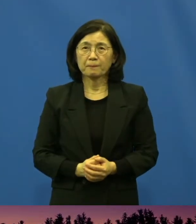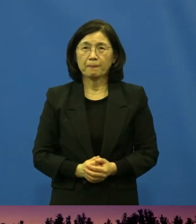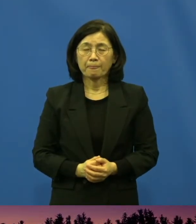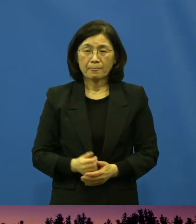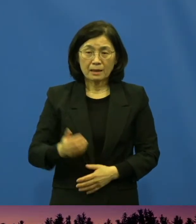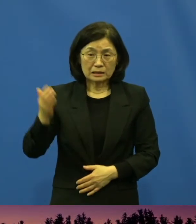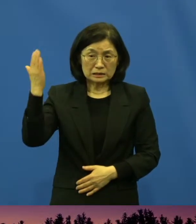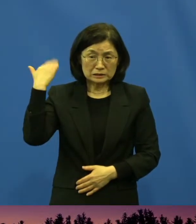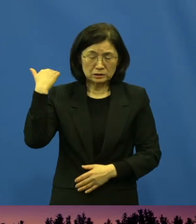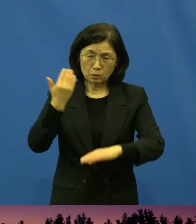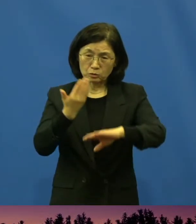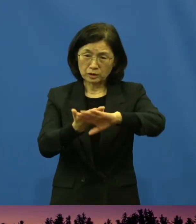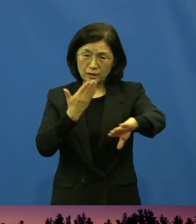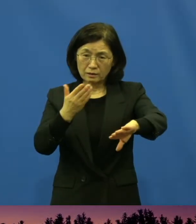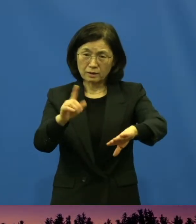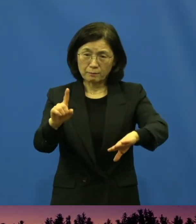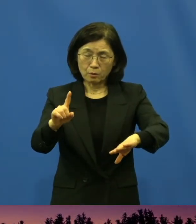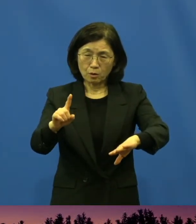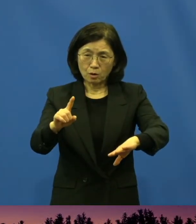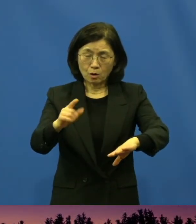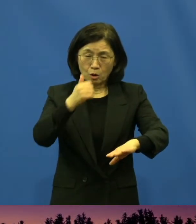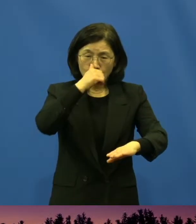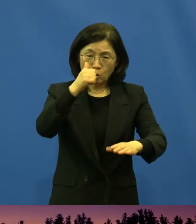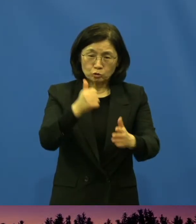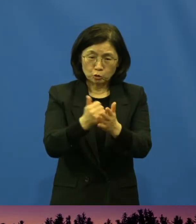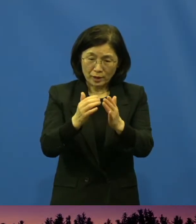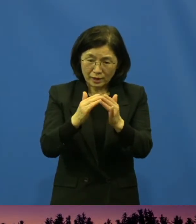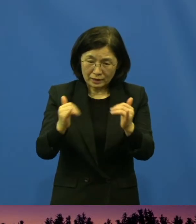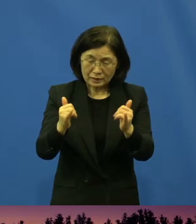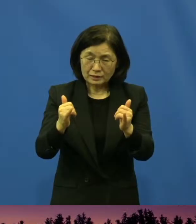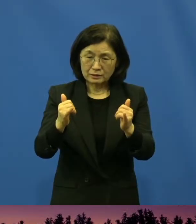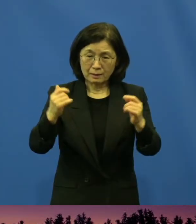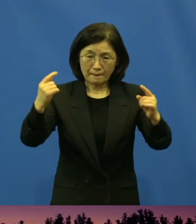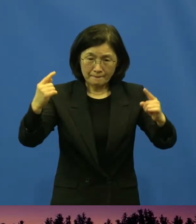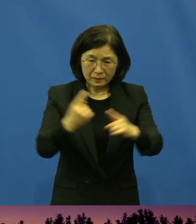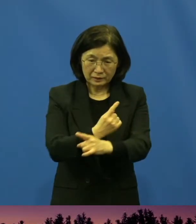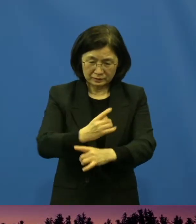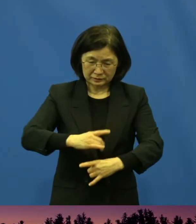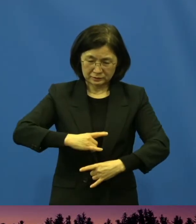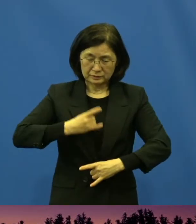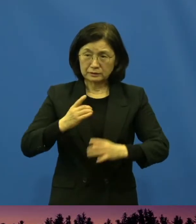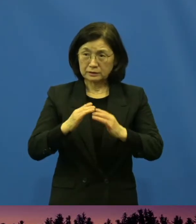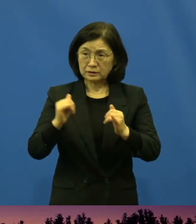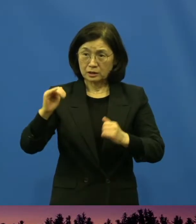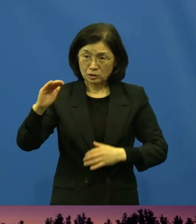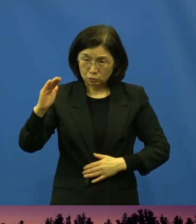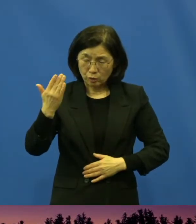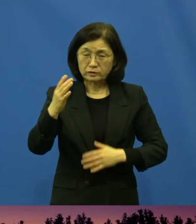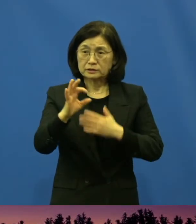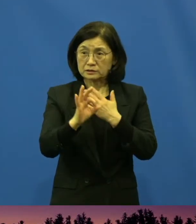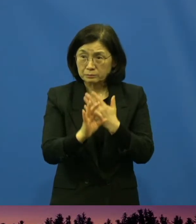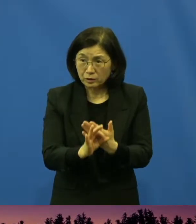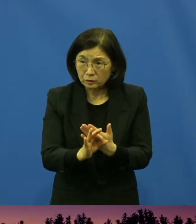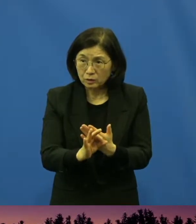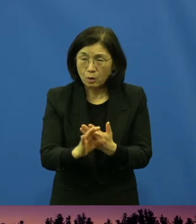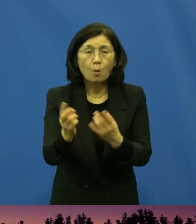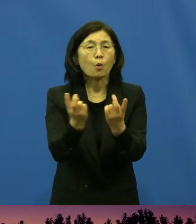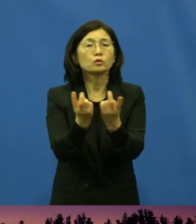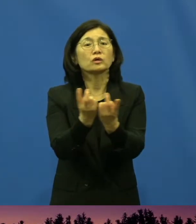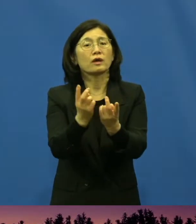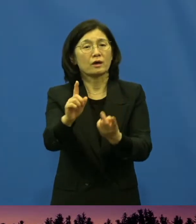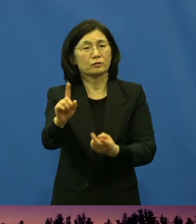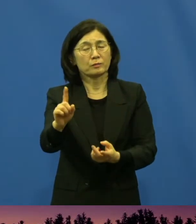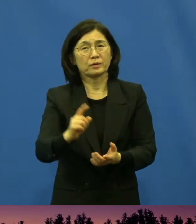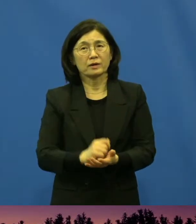게 뭐죠? 죄인에서 의인이 됐다는 신분적 변화? 그 외에는 다른 게 없나요? 그냥 우리는 그냥